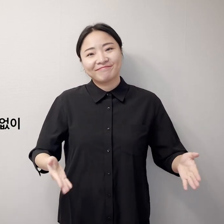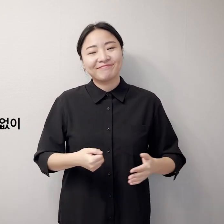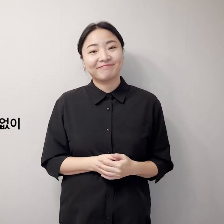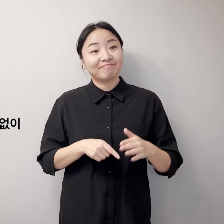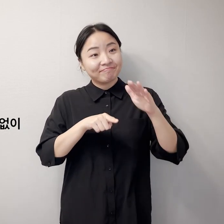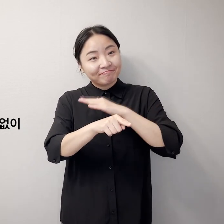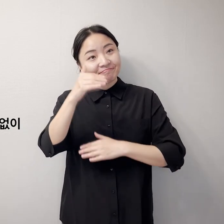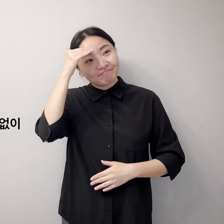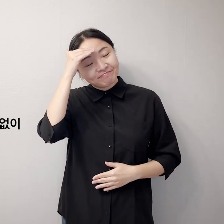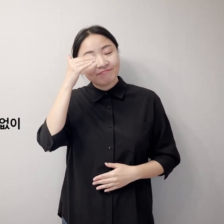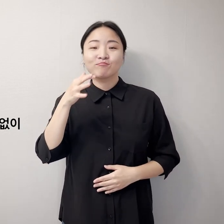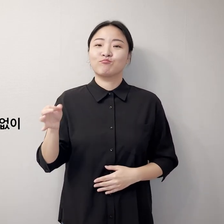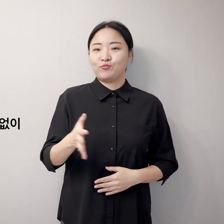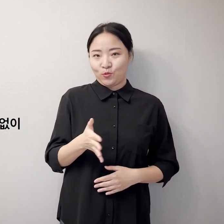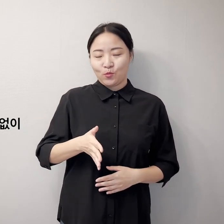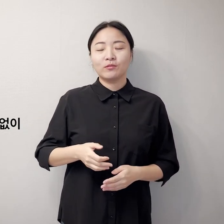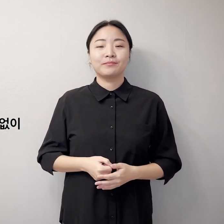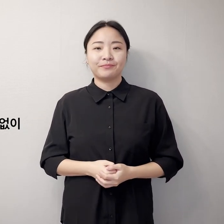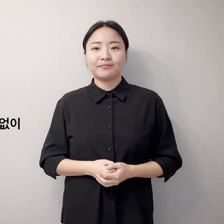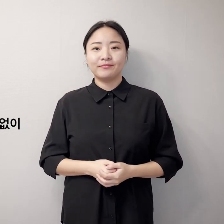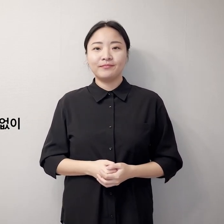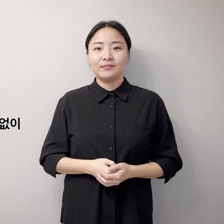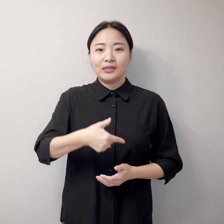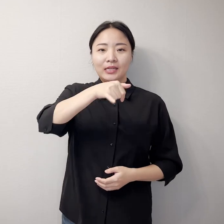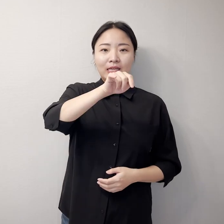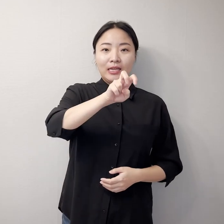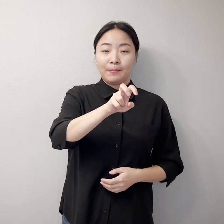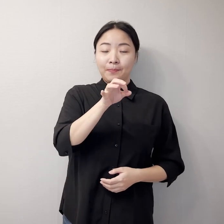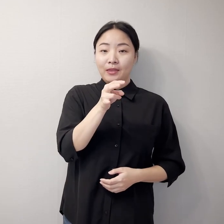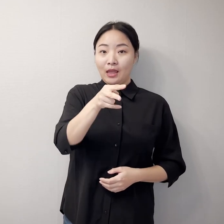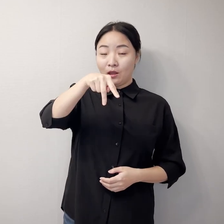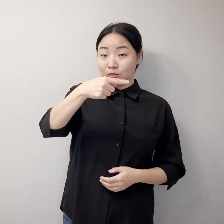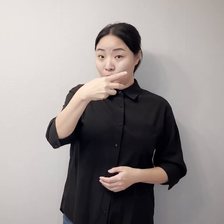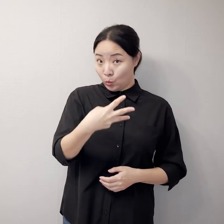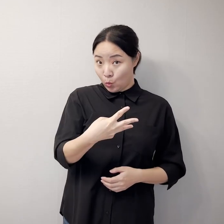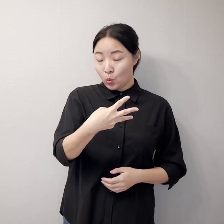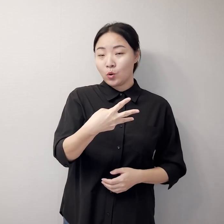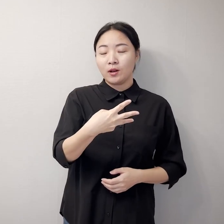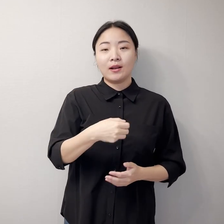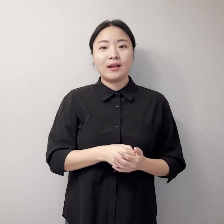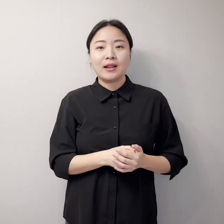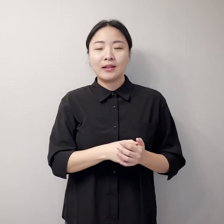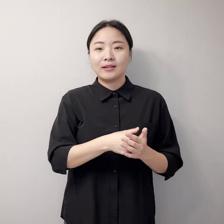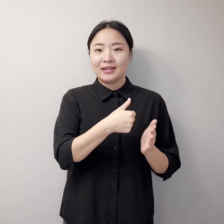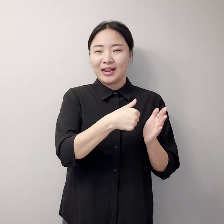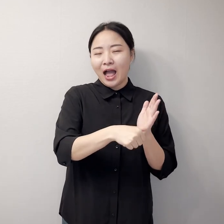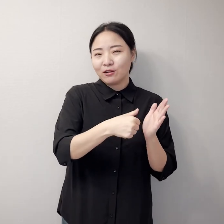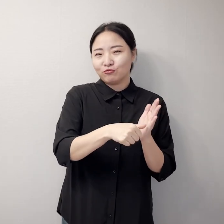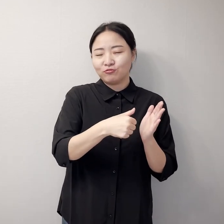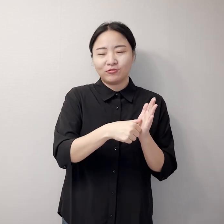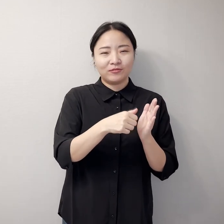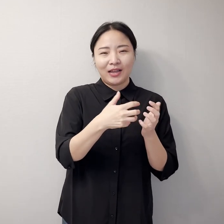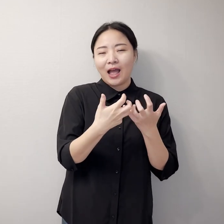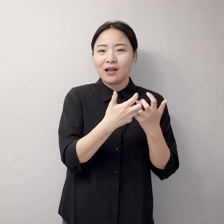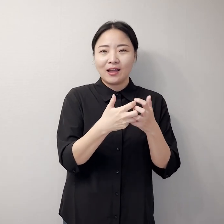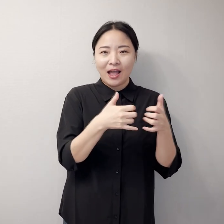무료로 관람이 가능합니다 김예솔의 가구 작품 클룸픽은 전시